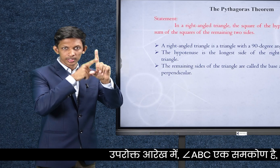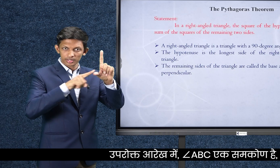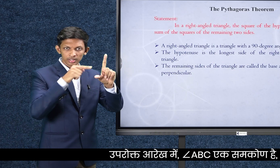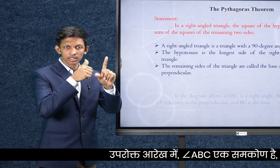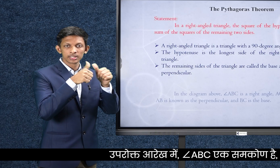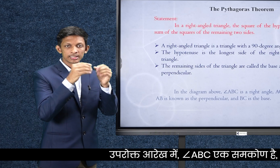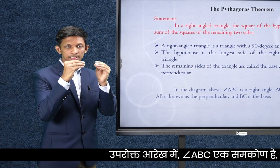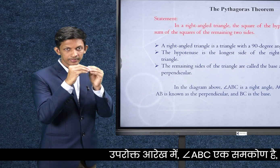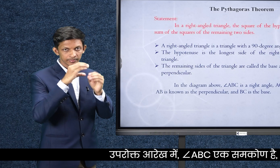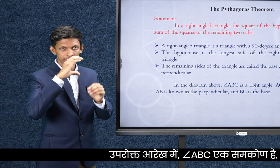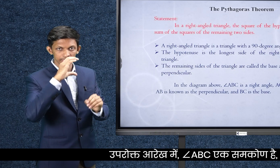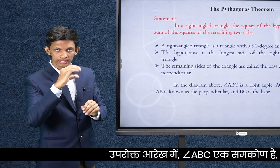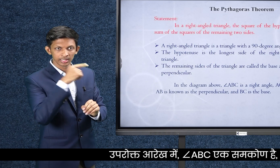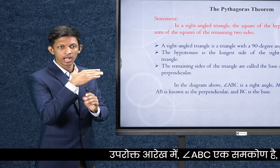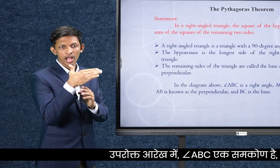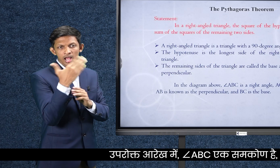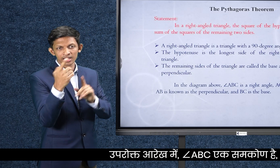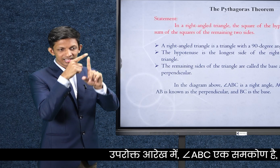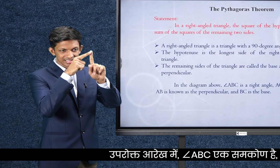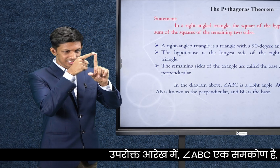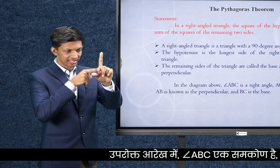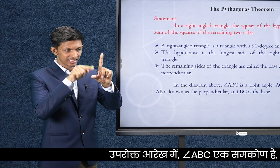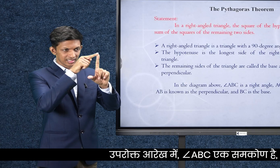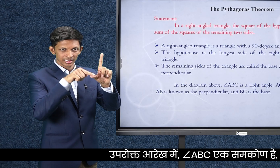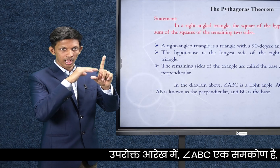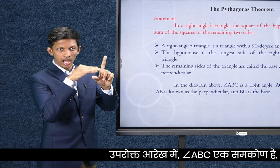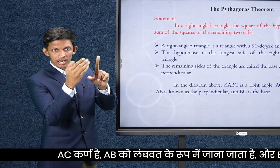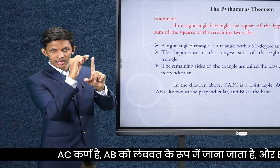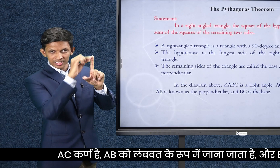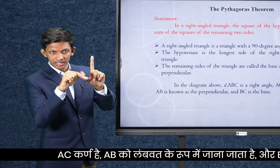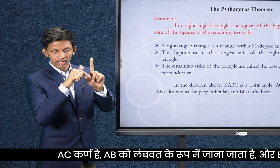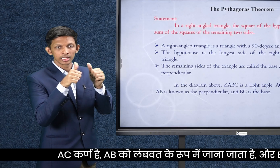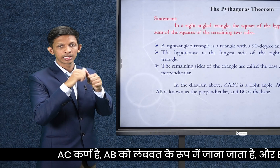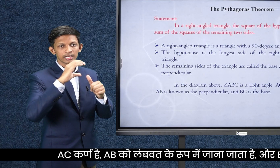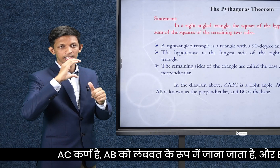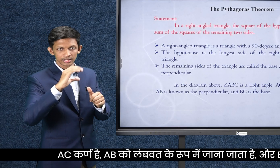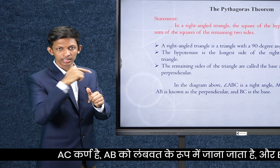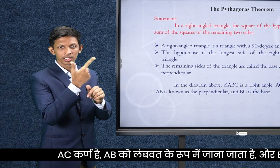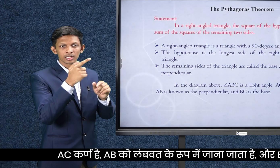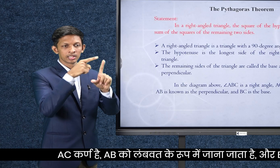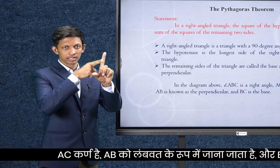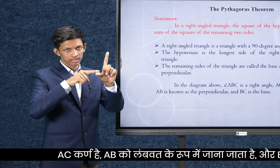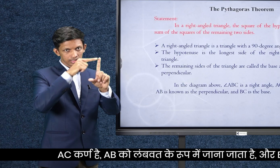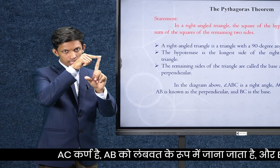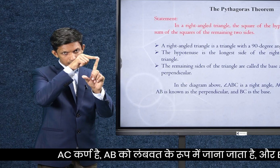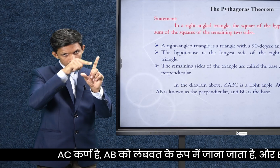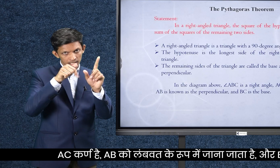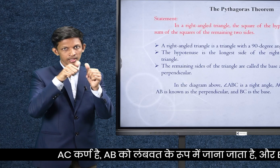उपरोक्त आरेखा में एंगल ABC एक समकोण है। AC कर्ण है। AB को लंबावत के रूप में